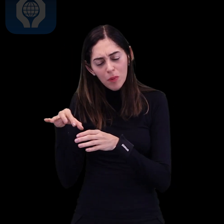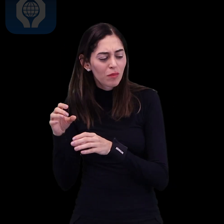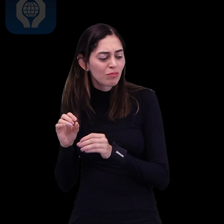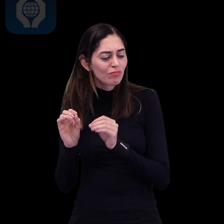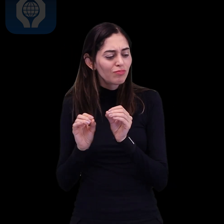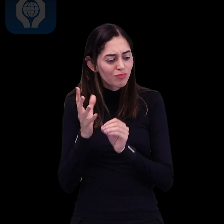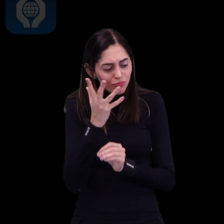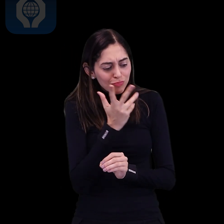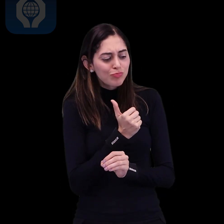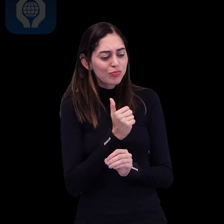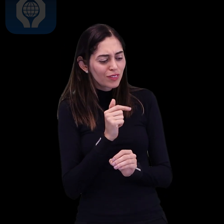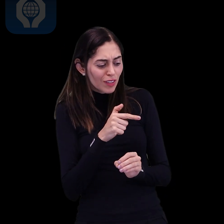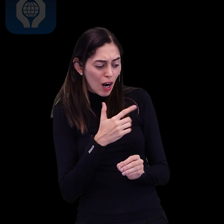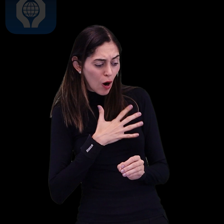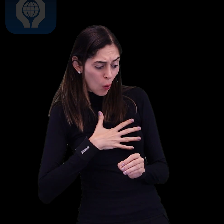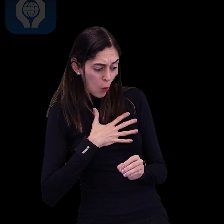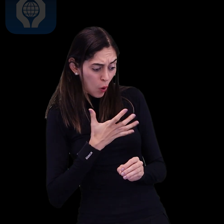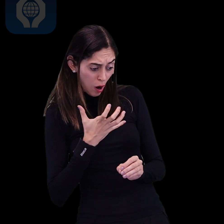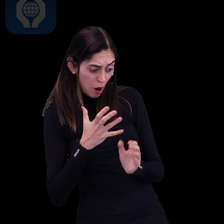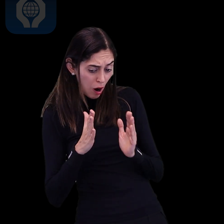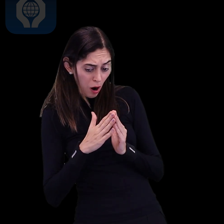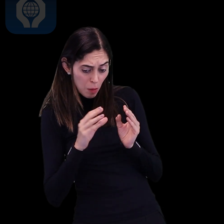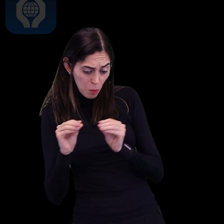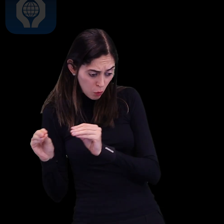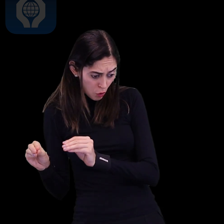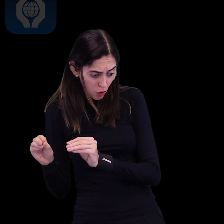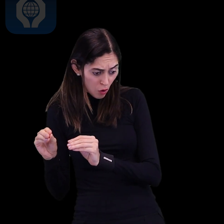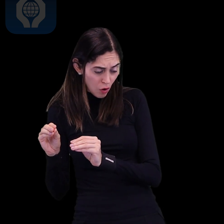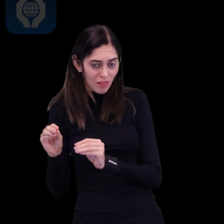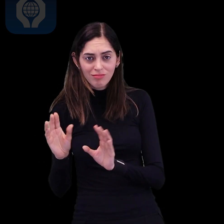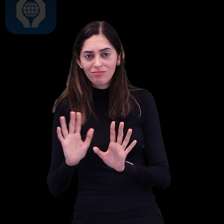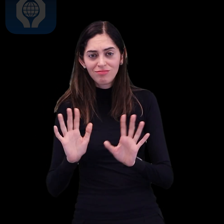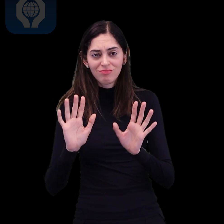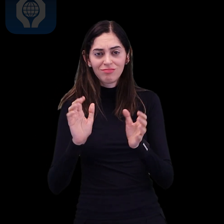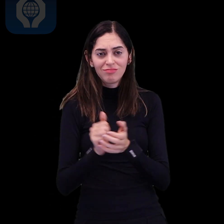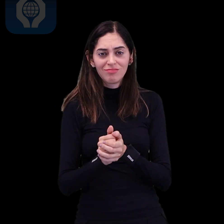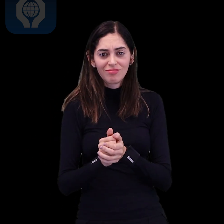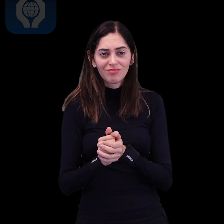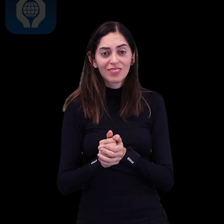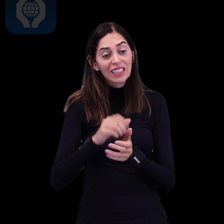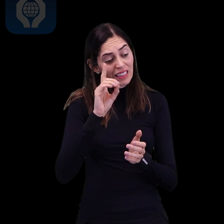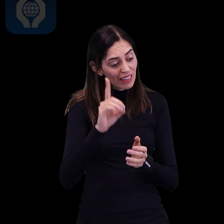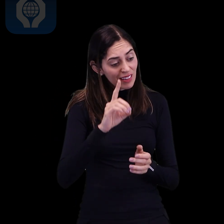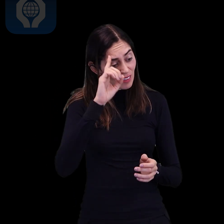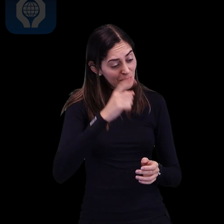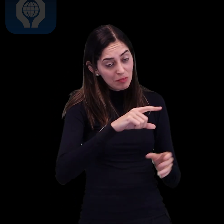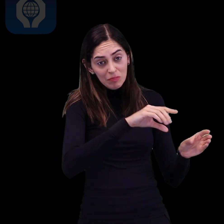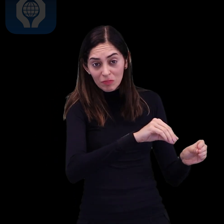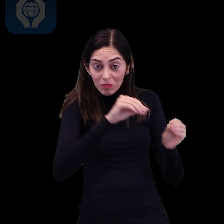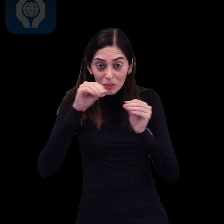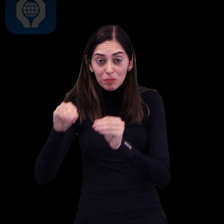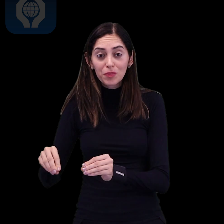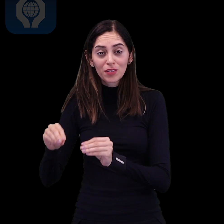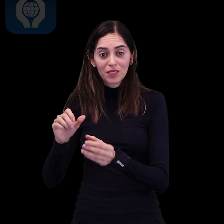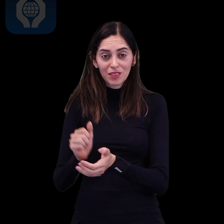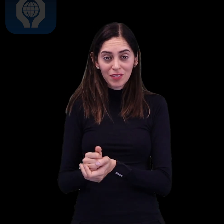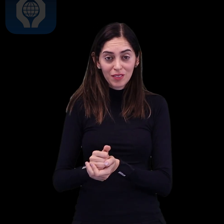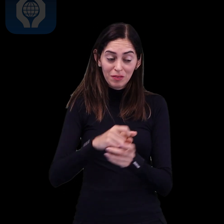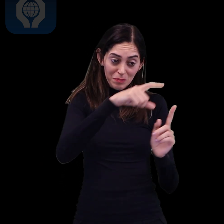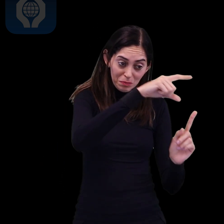É um lugar realmente lindo. Você gostaria de morar lá? Deus não ofereceu a Adão um lugar onde morar. Deus